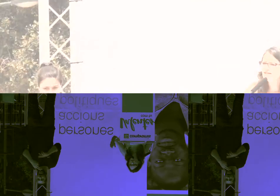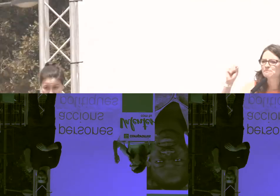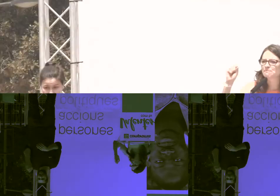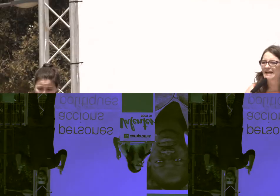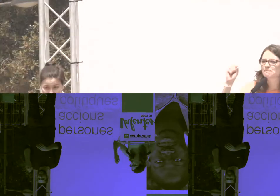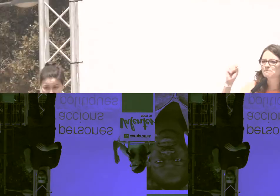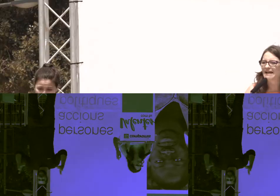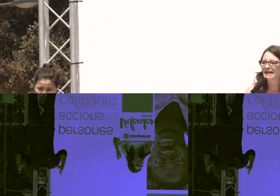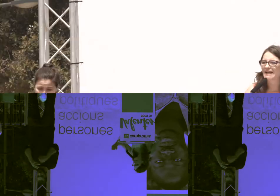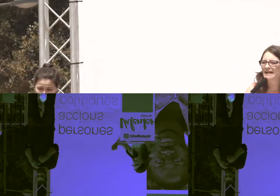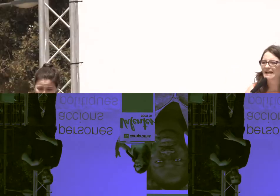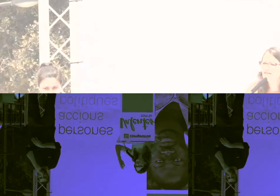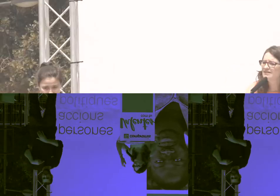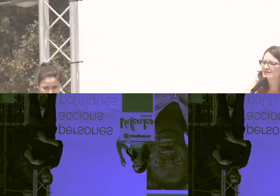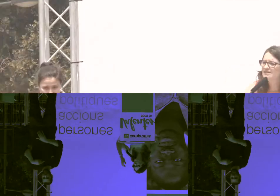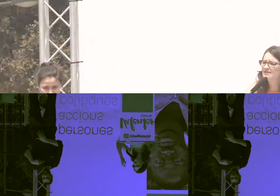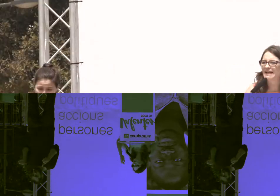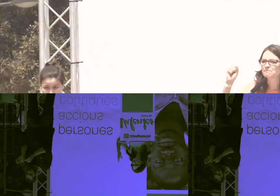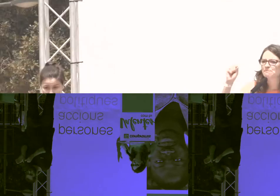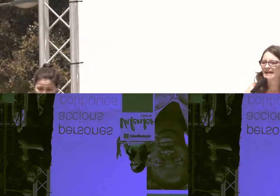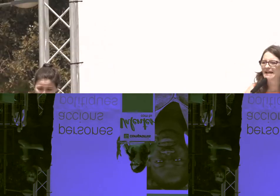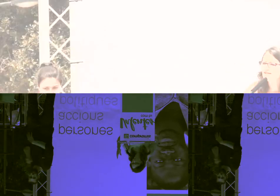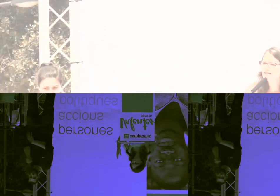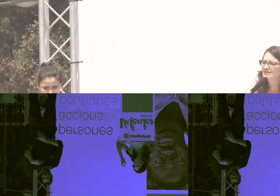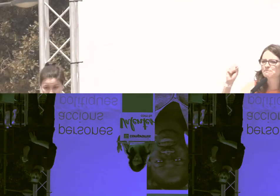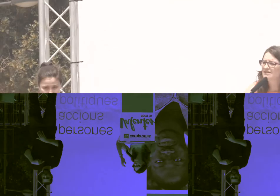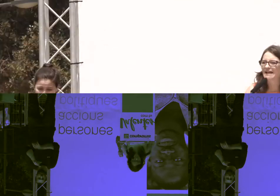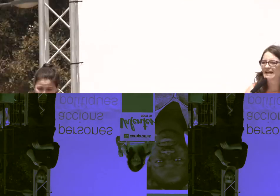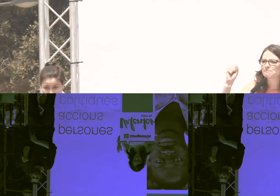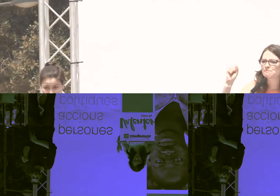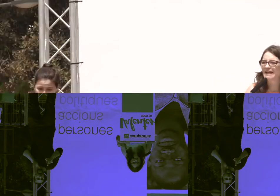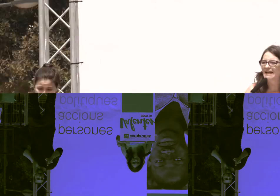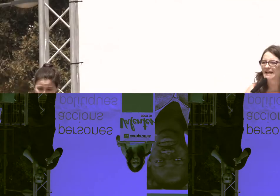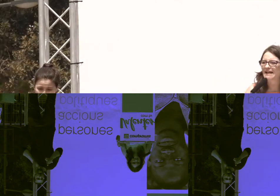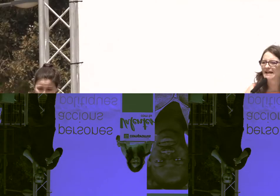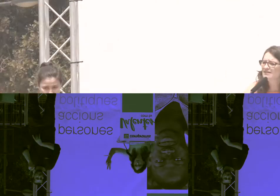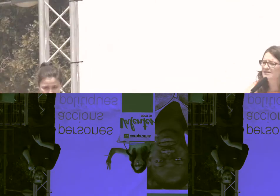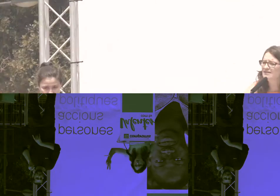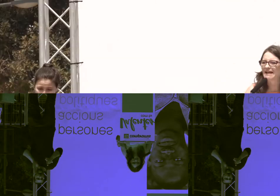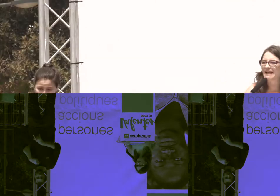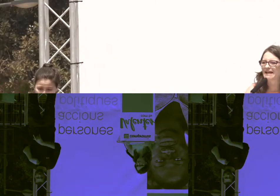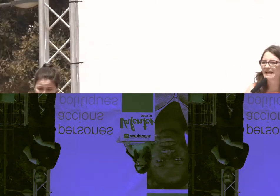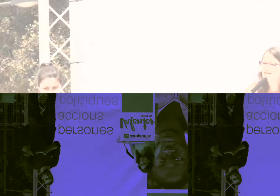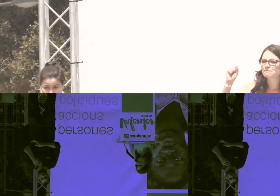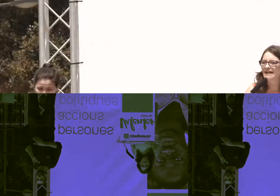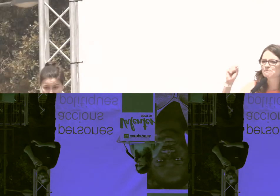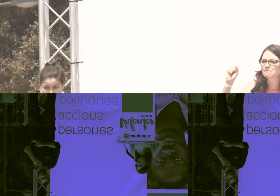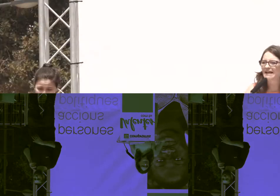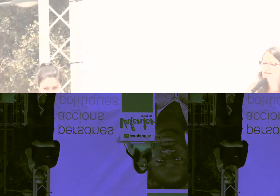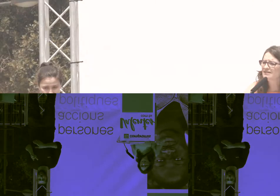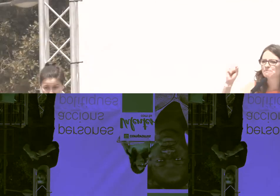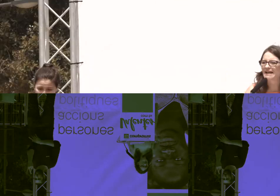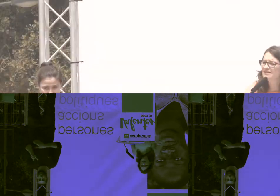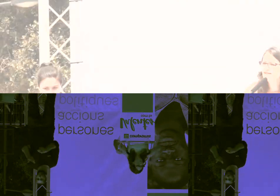d'uns quants. I la transparència és la millor vacuna contra la corrupció. I per tant, dues coses importants també, i també s'ha de